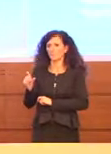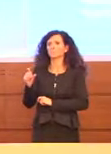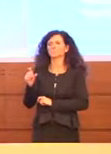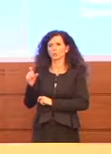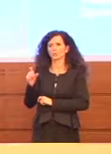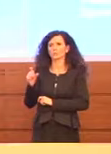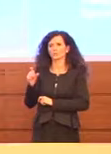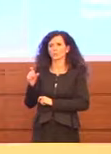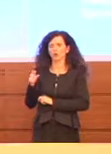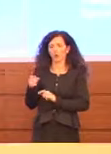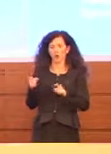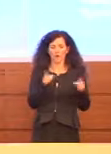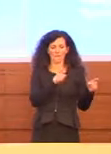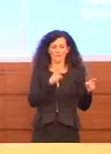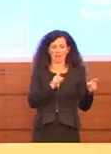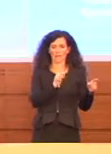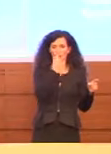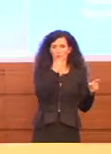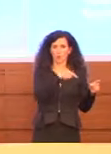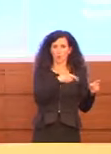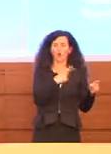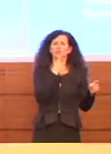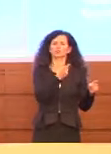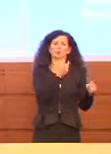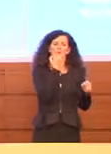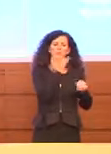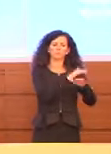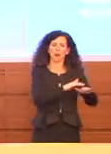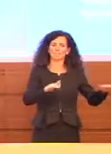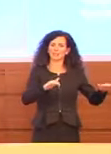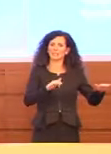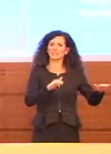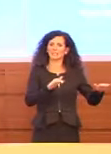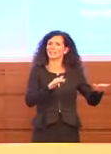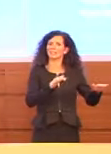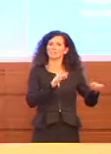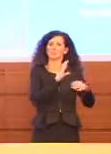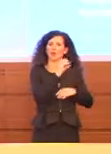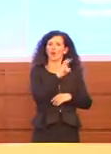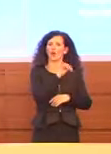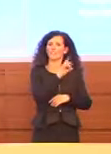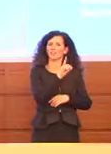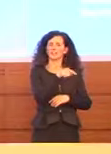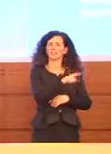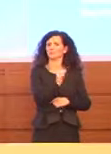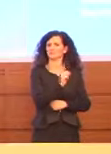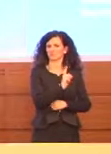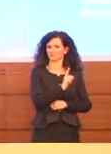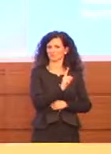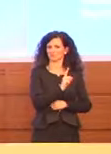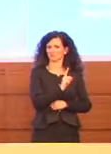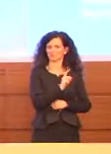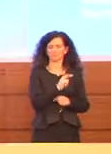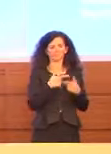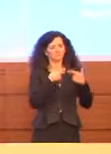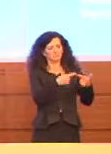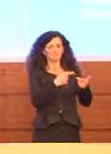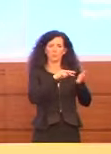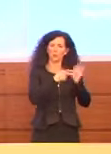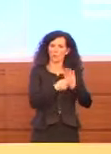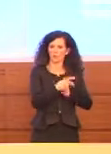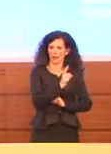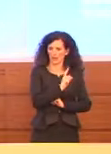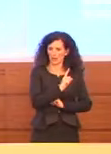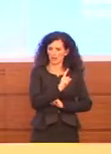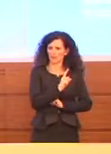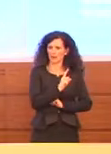fase una estate che i bambini erano molto poco interessati dal coronavirus altrimenti penso che il panico